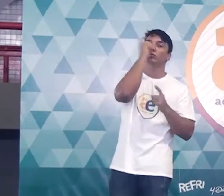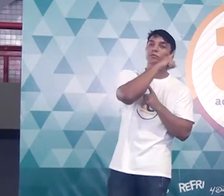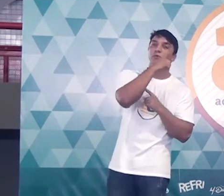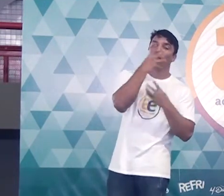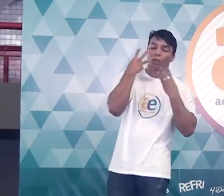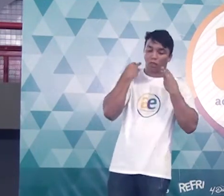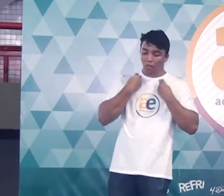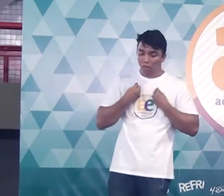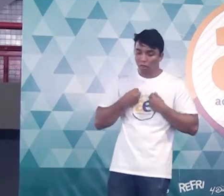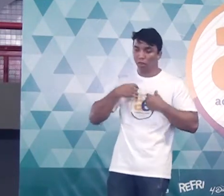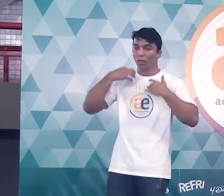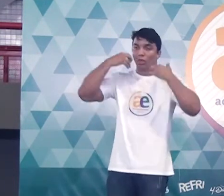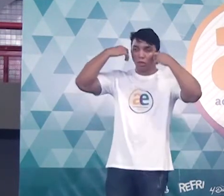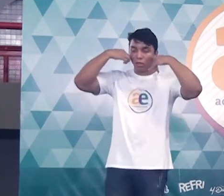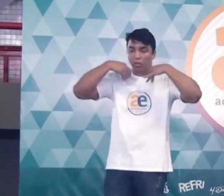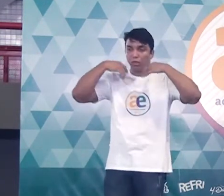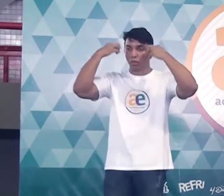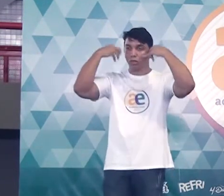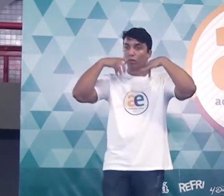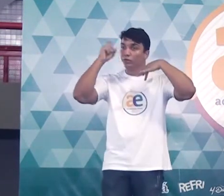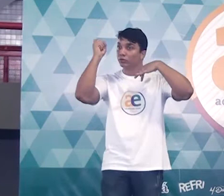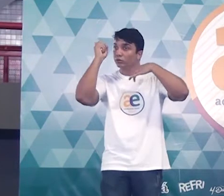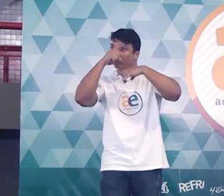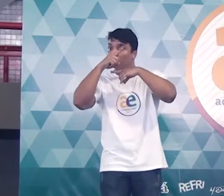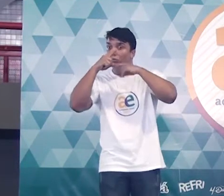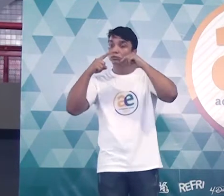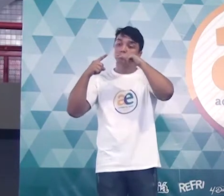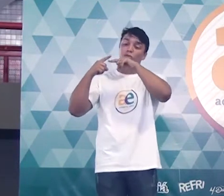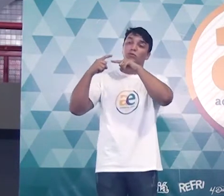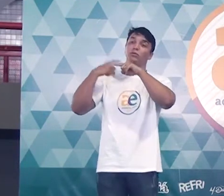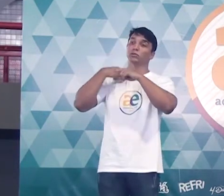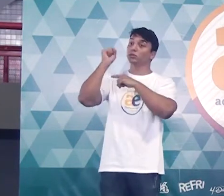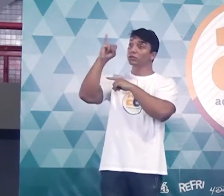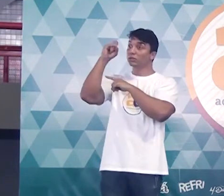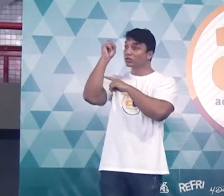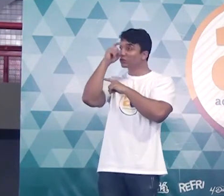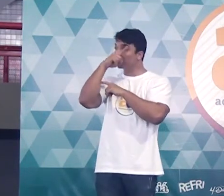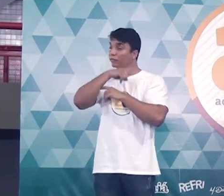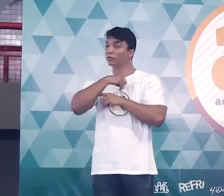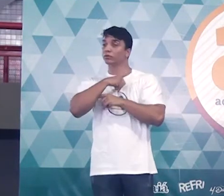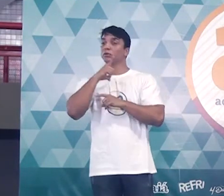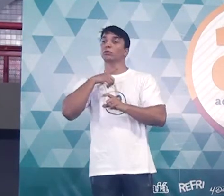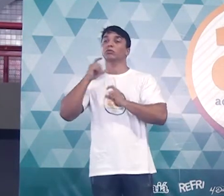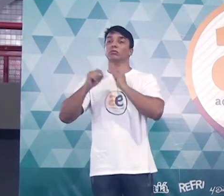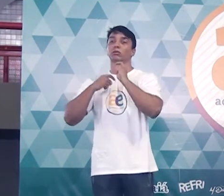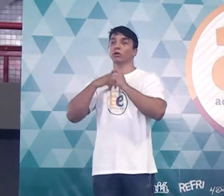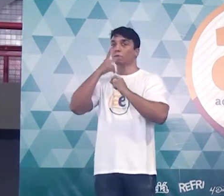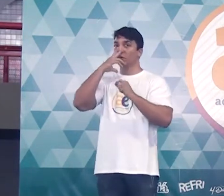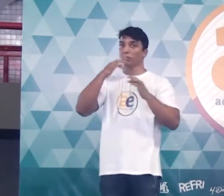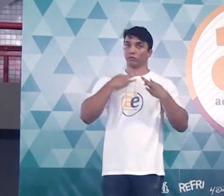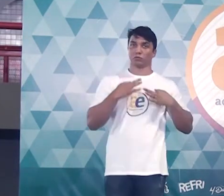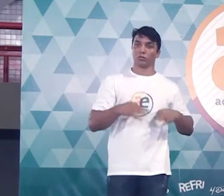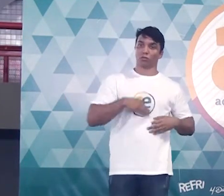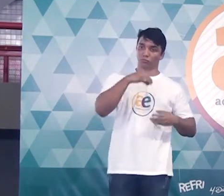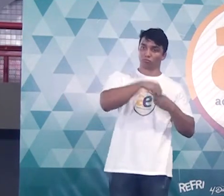transpiração, na realidade, essa dificuldade, ela é